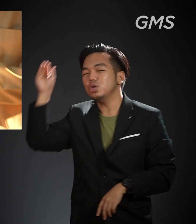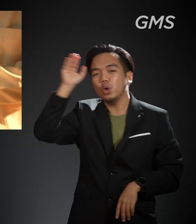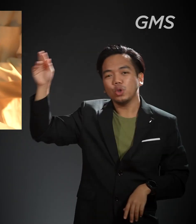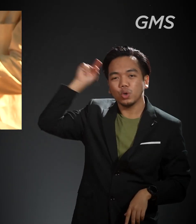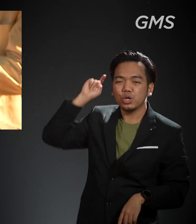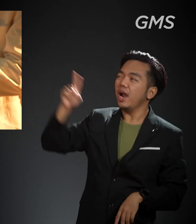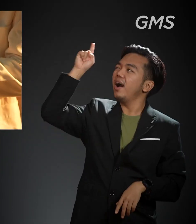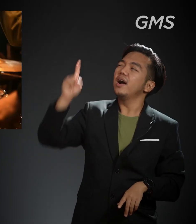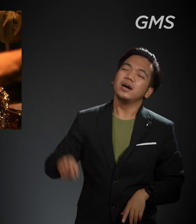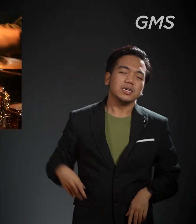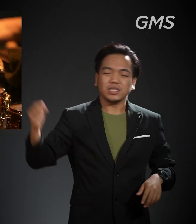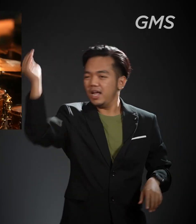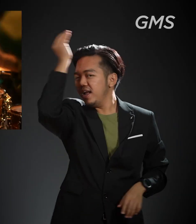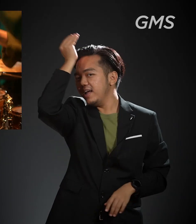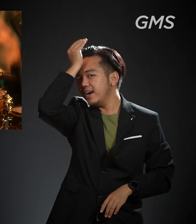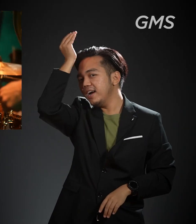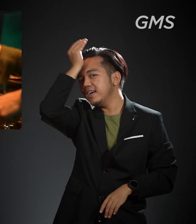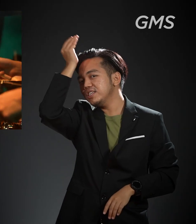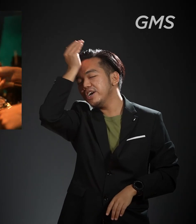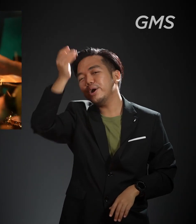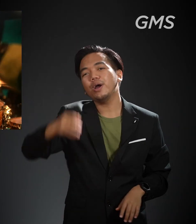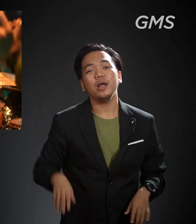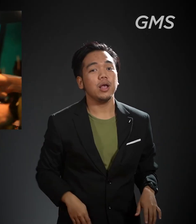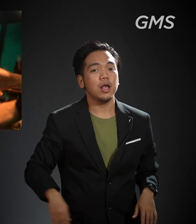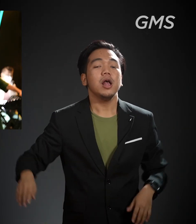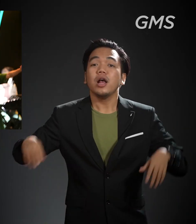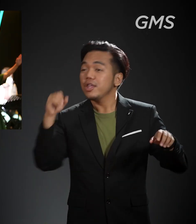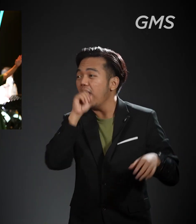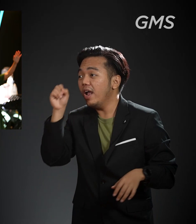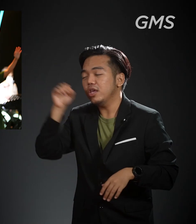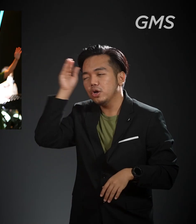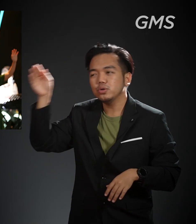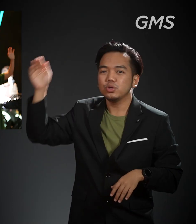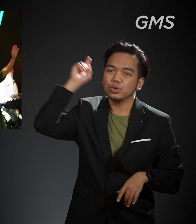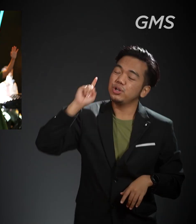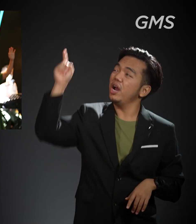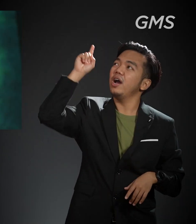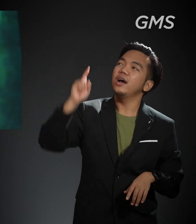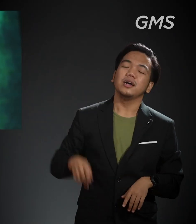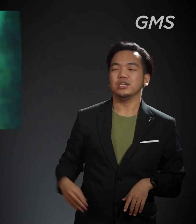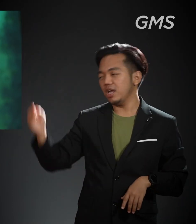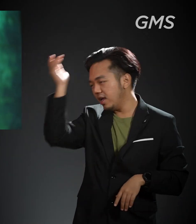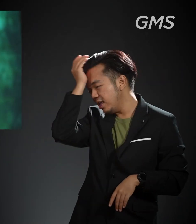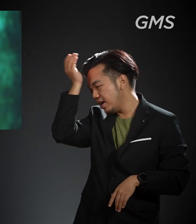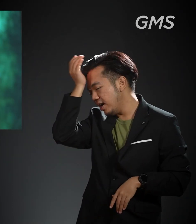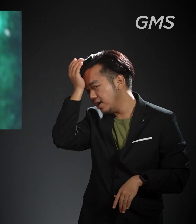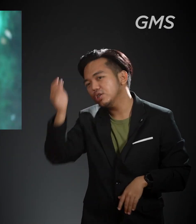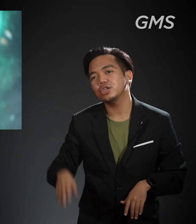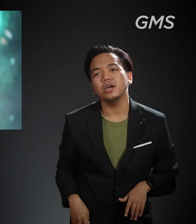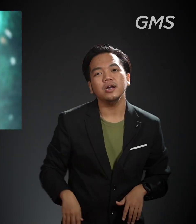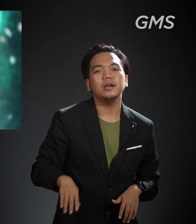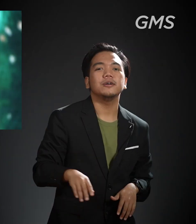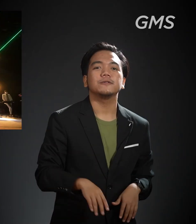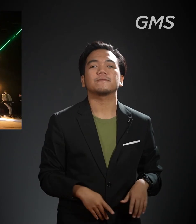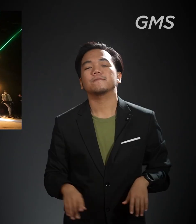nyanyi bagi Dia Sang Raja. Oh, nyanyi bagi Dia